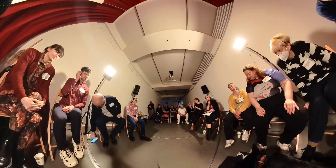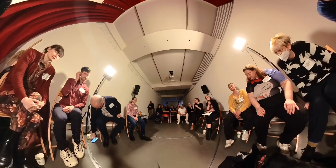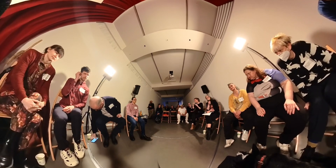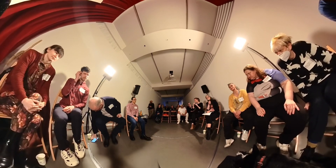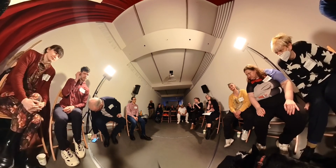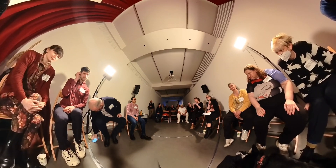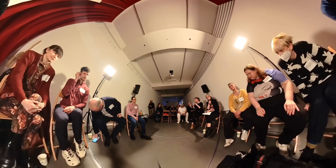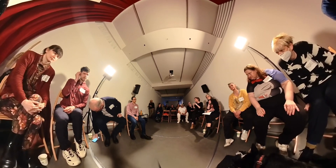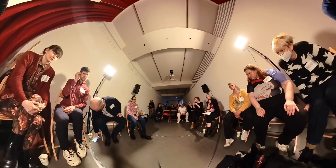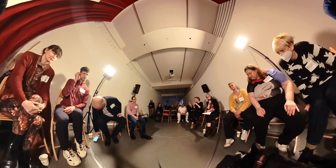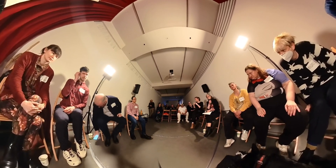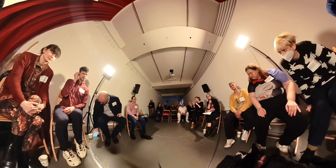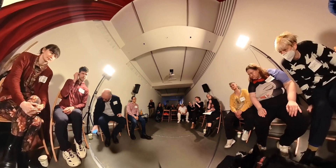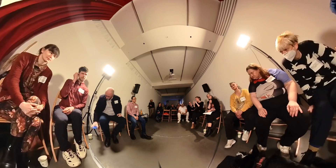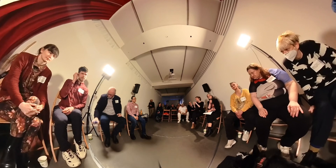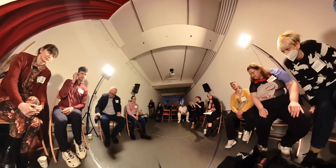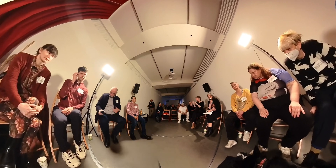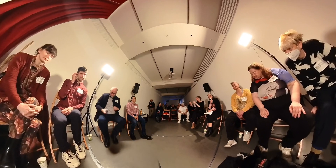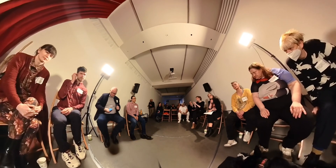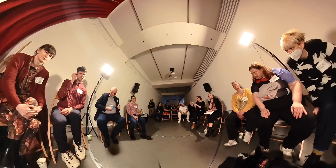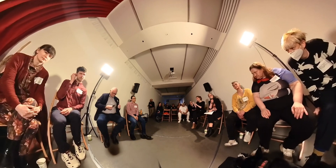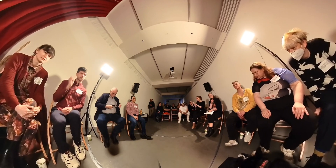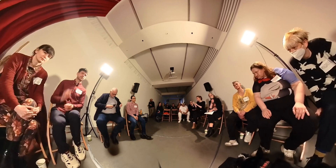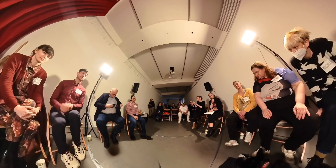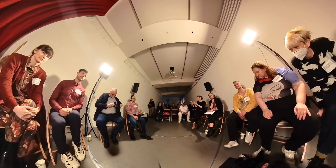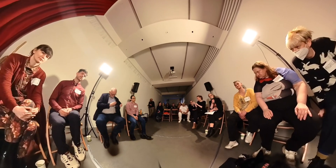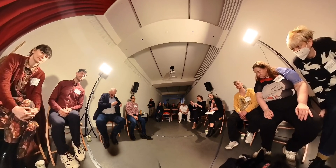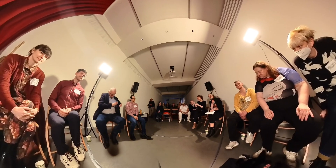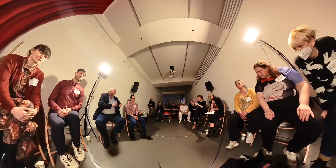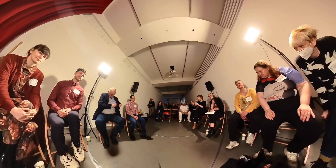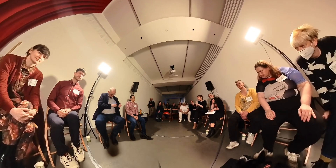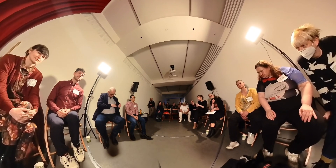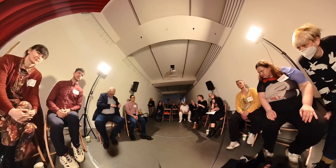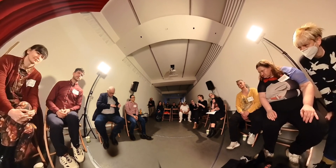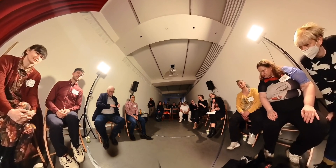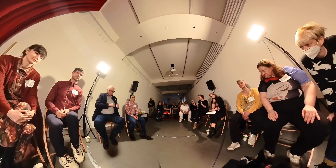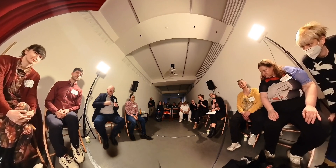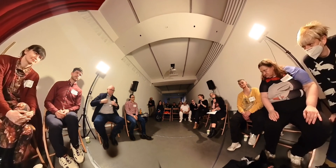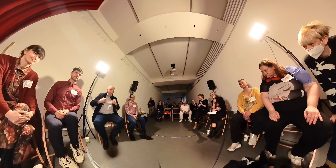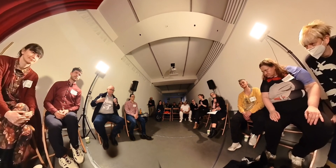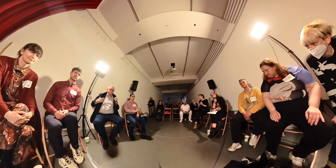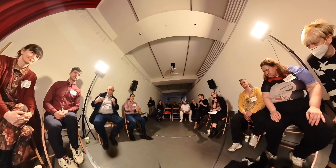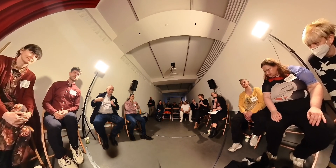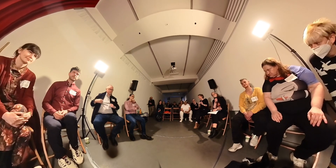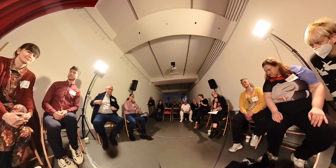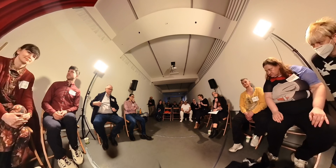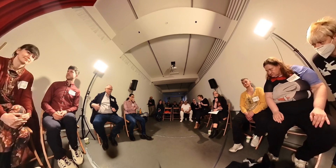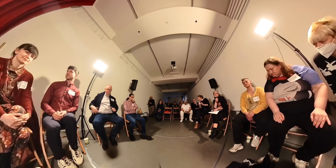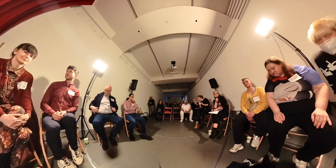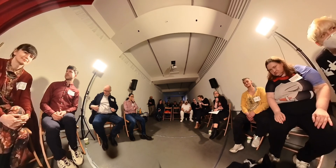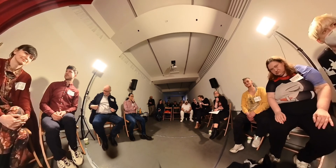primárně třeba tady v tomhle díle přímo o té reprezentaci nebylo, ale v kontrastu s tím